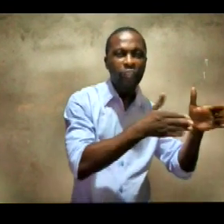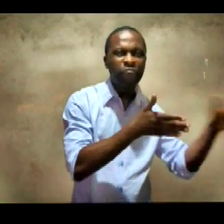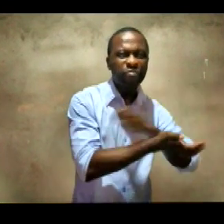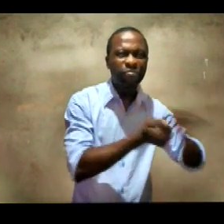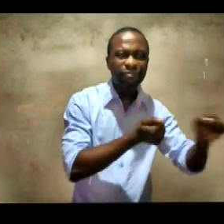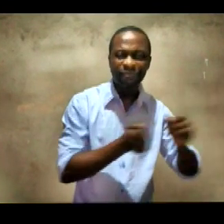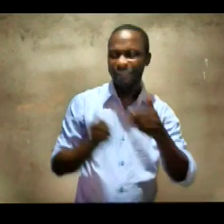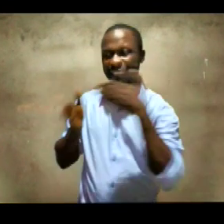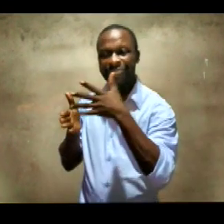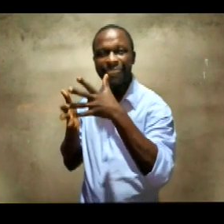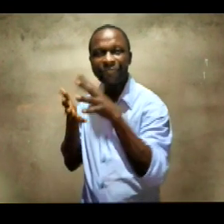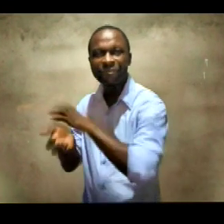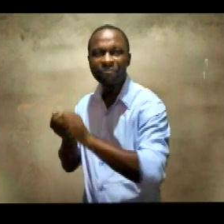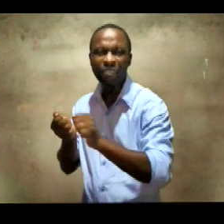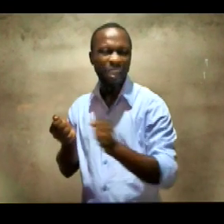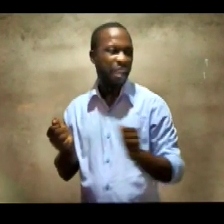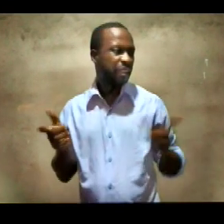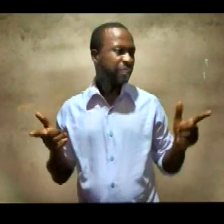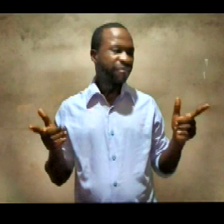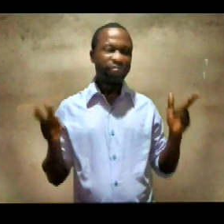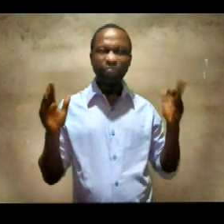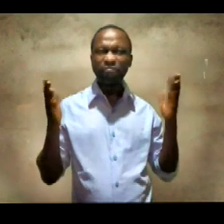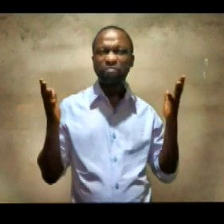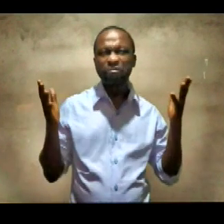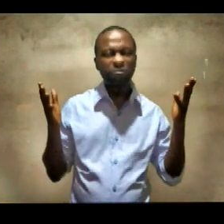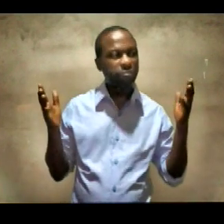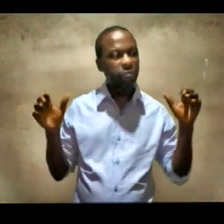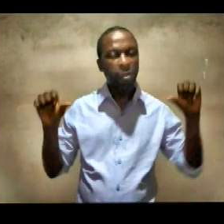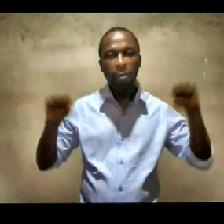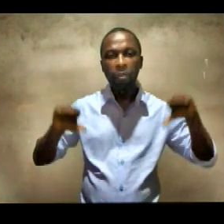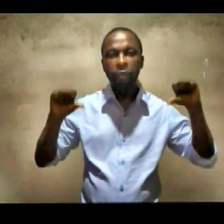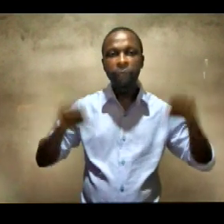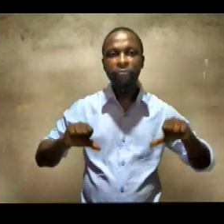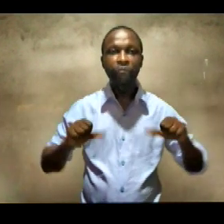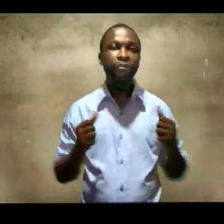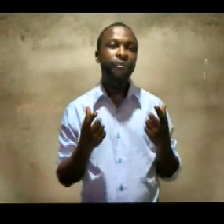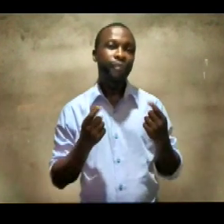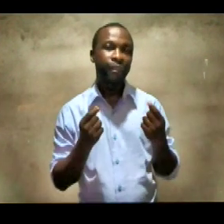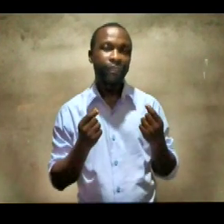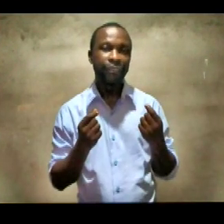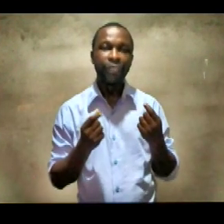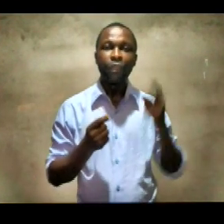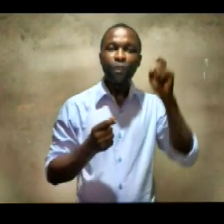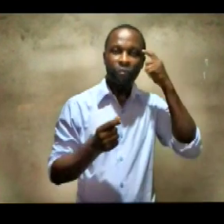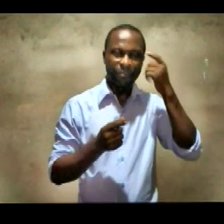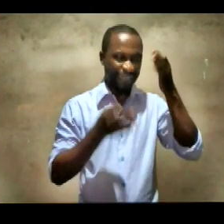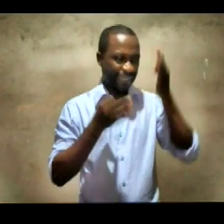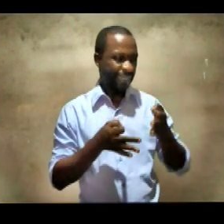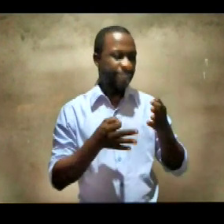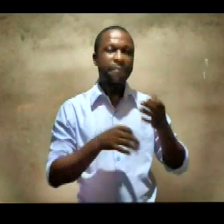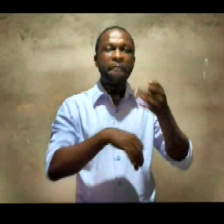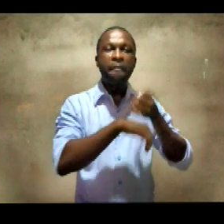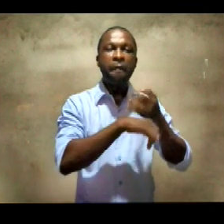sont adjudicataires des contrats pour la route Ebolova à Comme-de Kribi et pour l'autre, pour l'achèvement